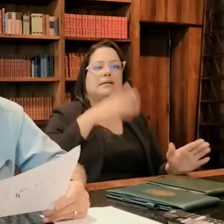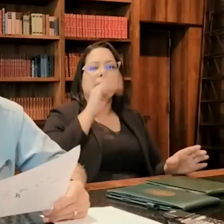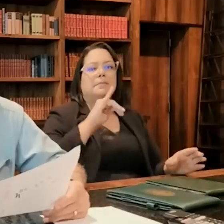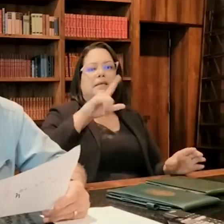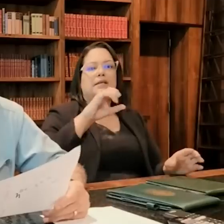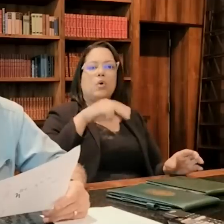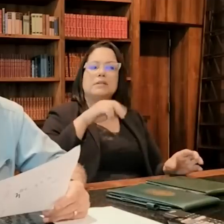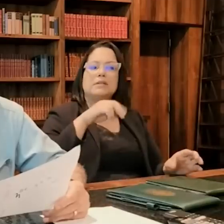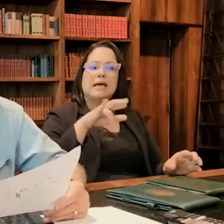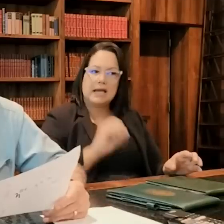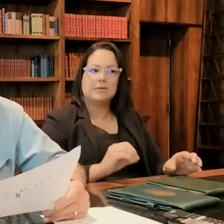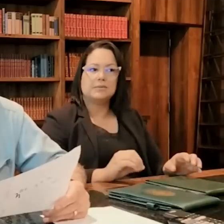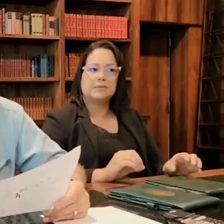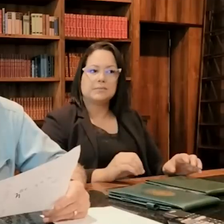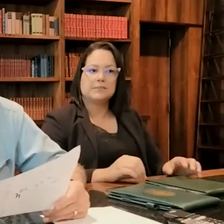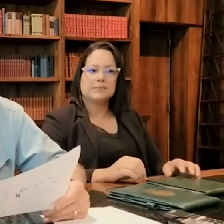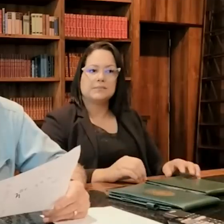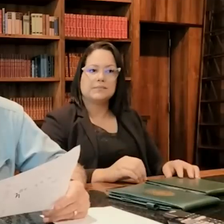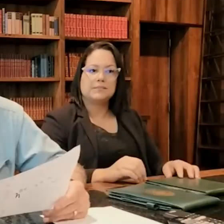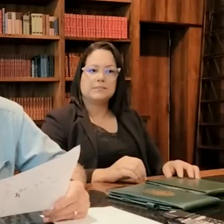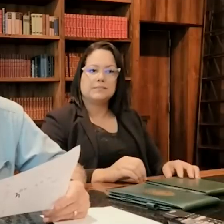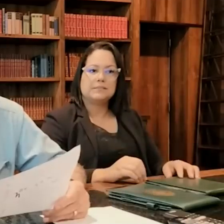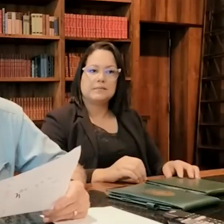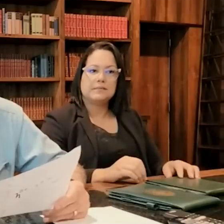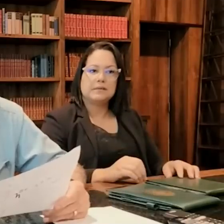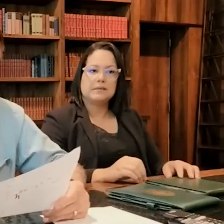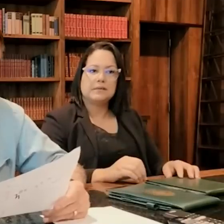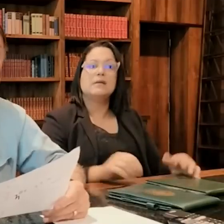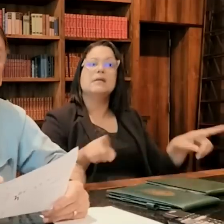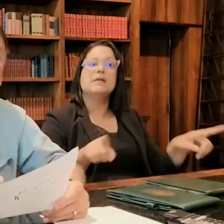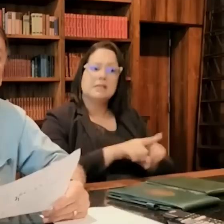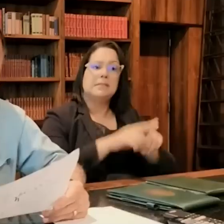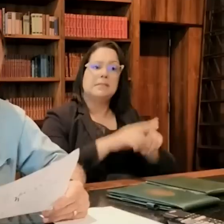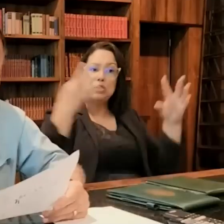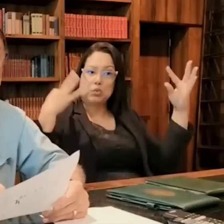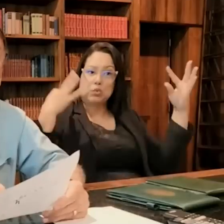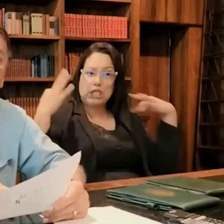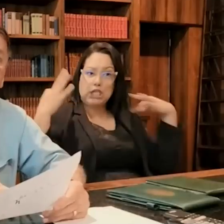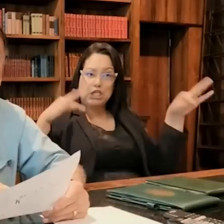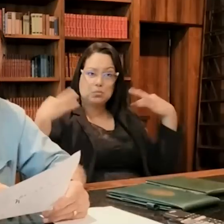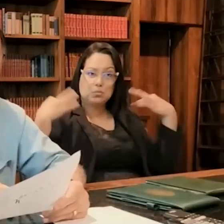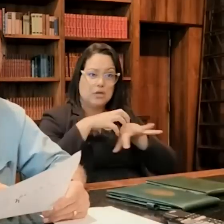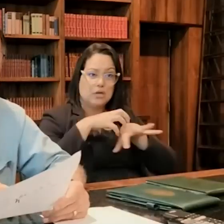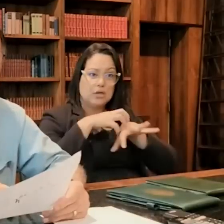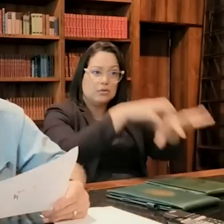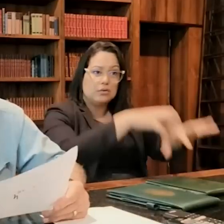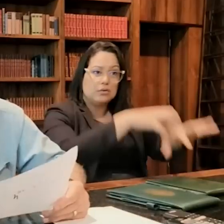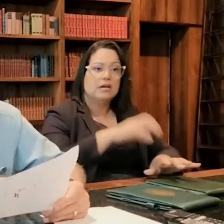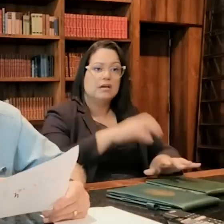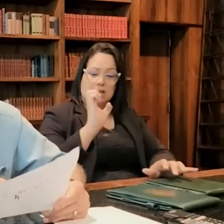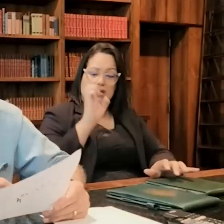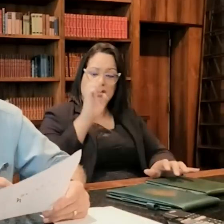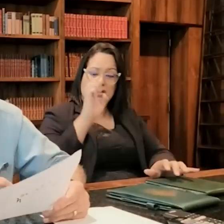de terrorismo e disse que conseguiu atrasar, pelo menos por 4 anos, o fortalecimento da ideologia da esquerda, que chamou